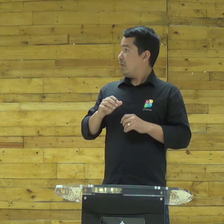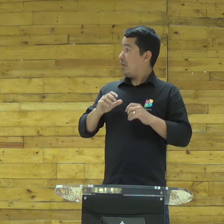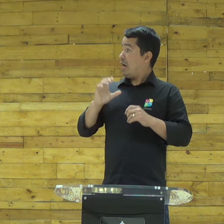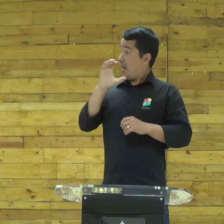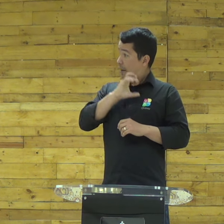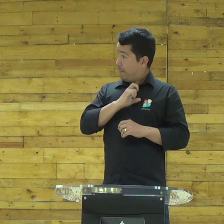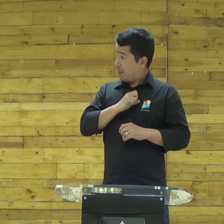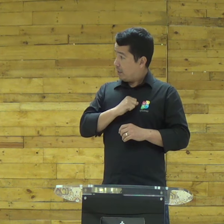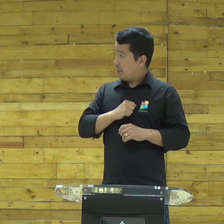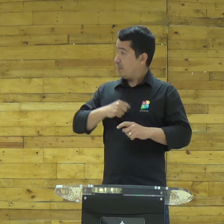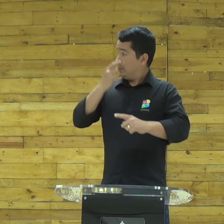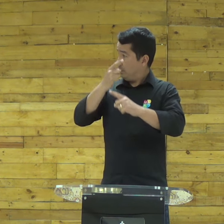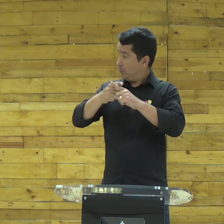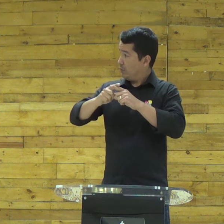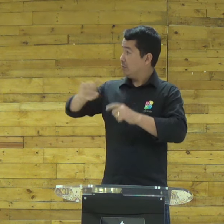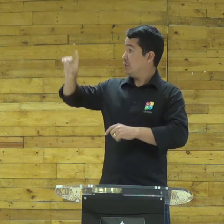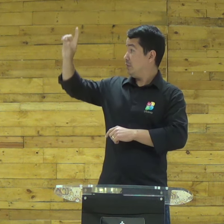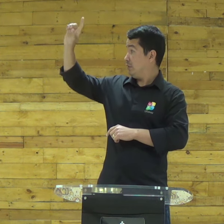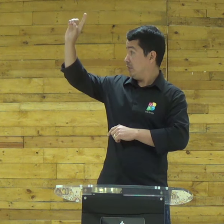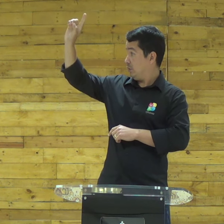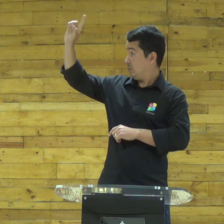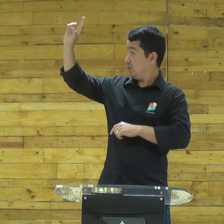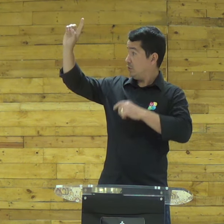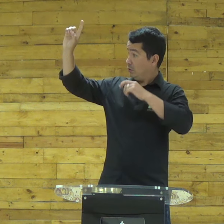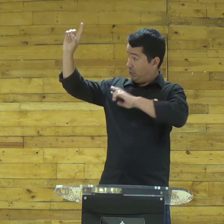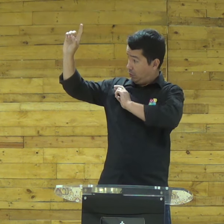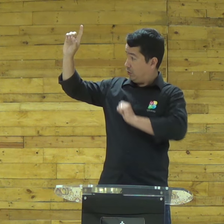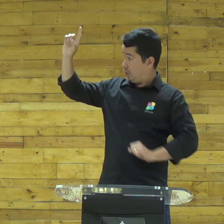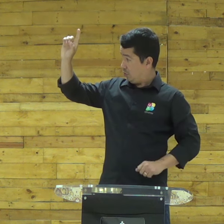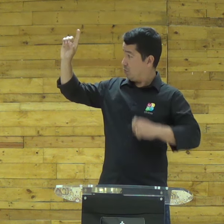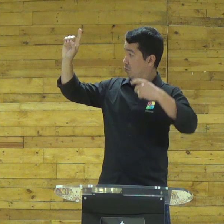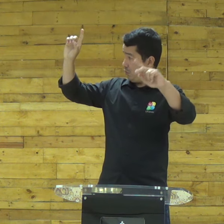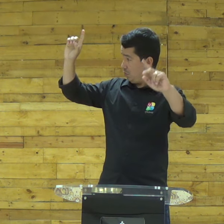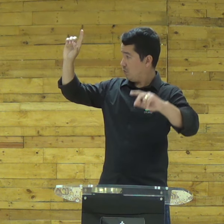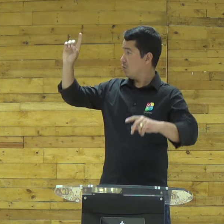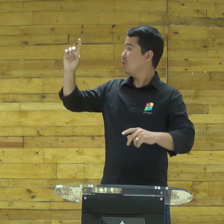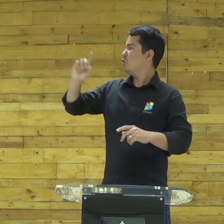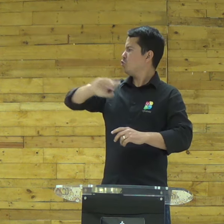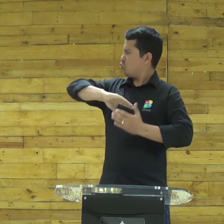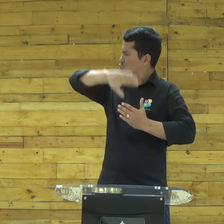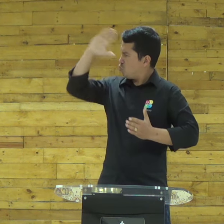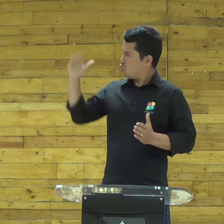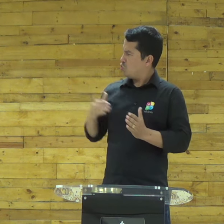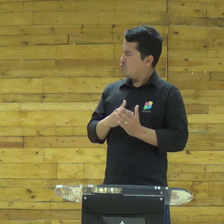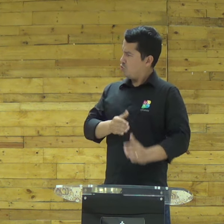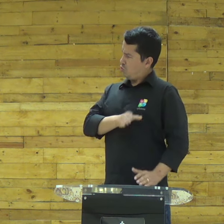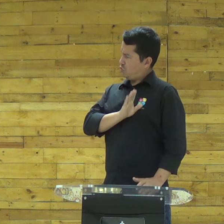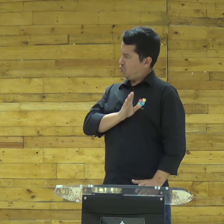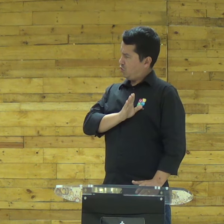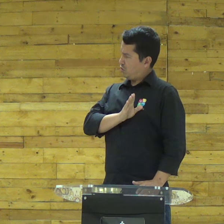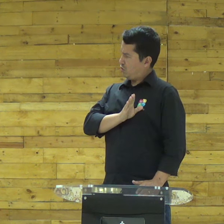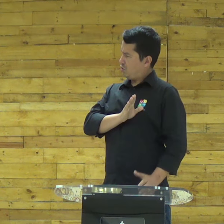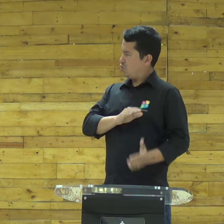30 Amarás pois ao Senhor teu Deus de todo o teu